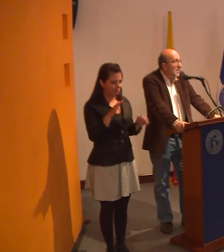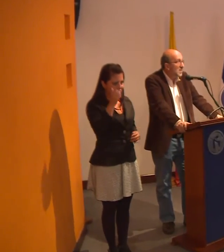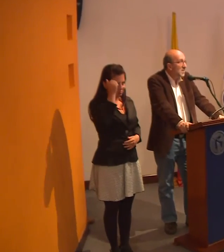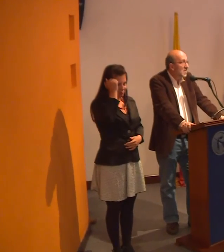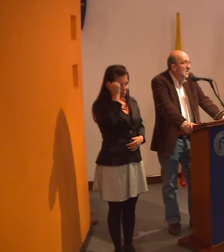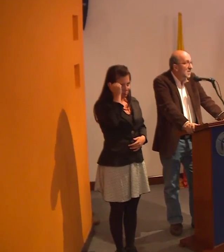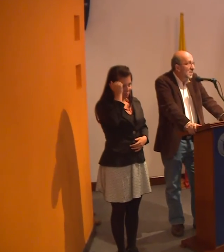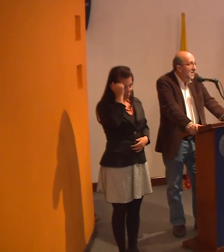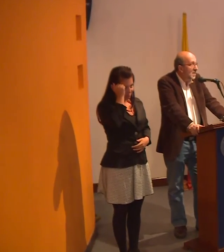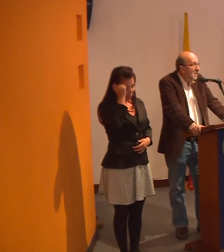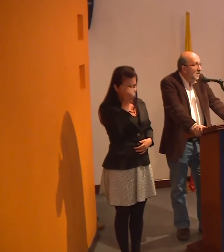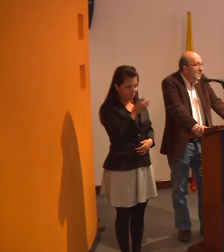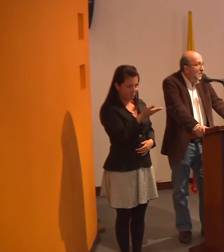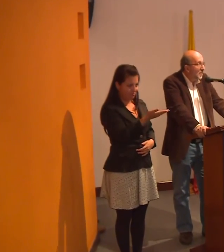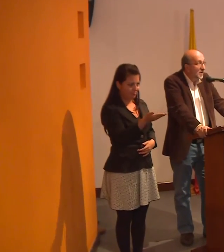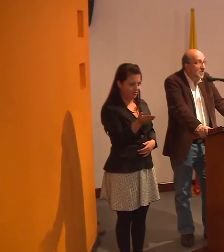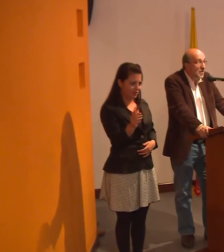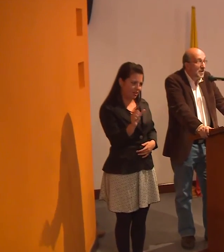profesoras,